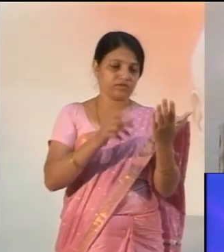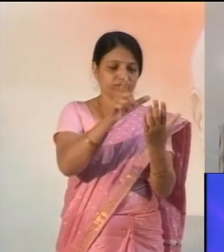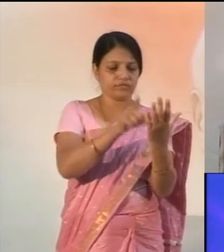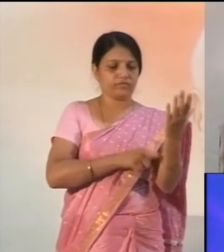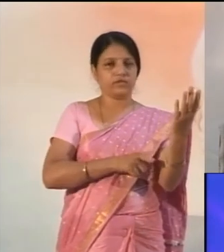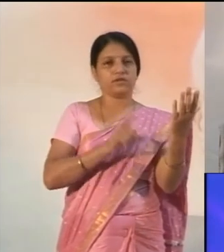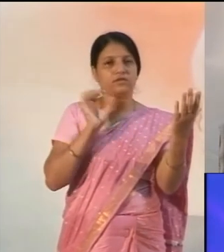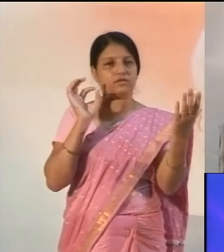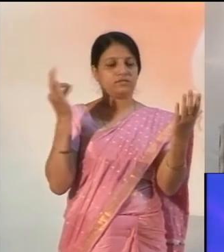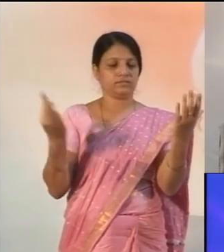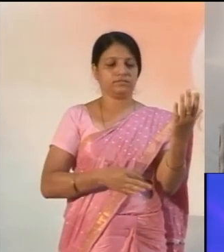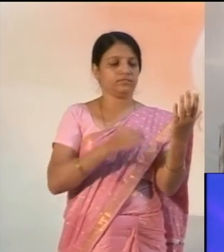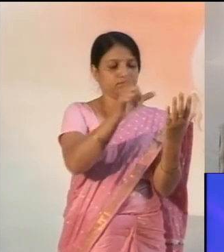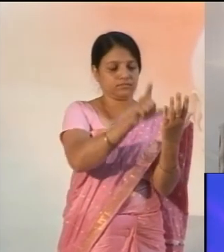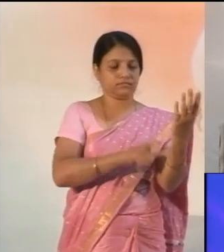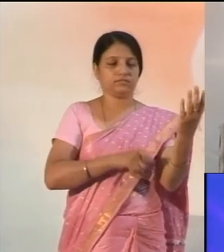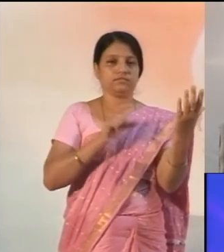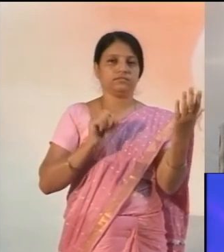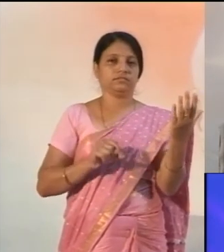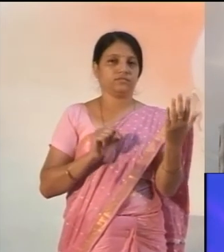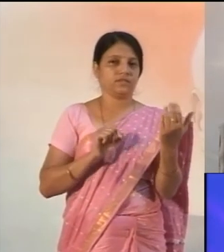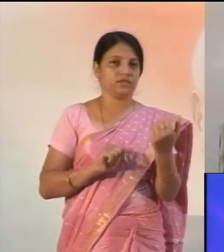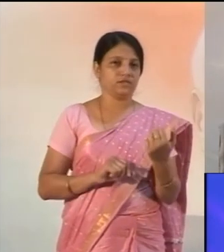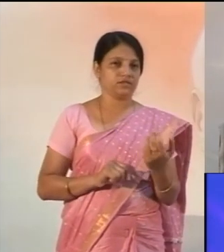फिर एक नई लिस्ट थी।